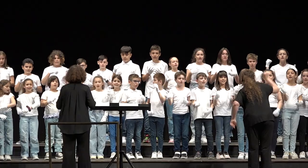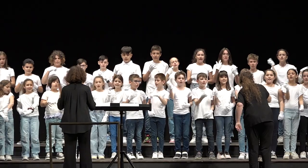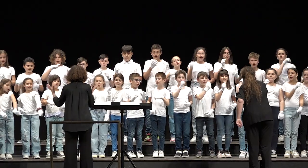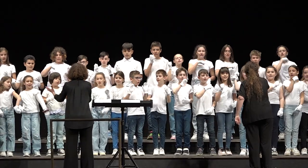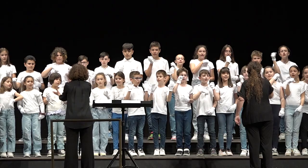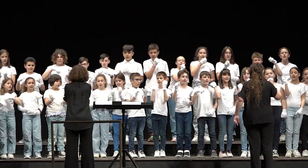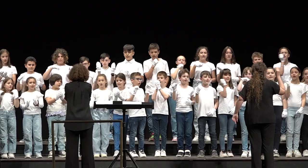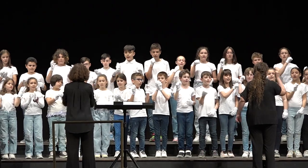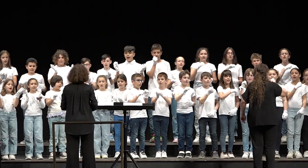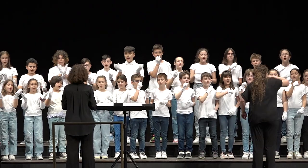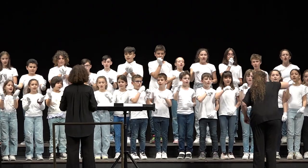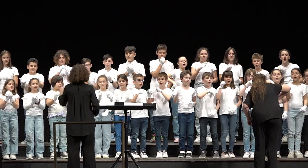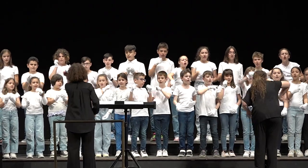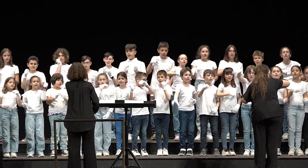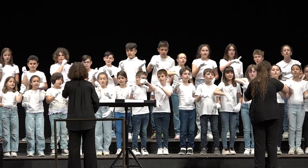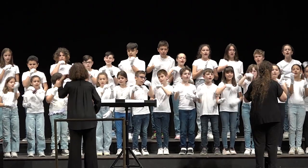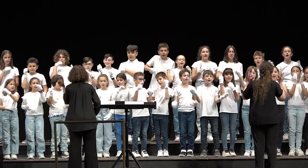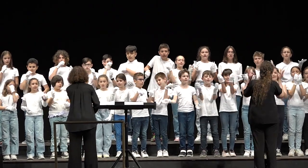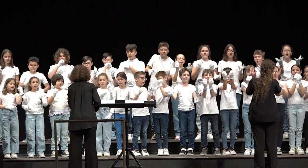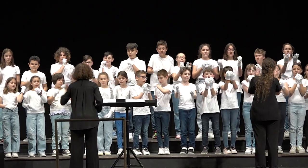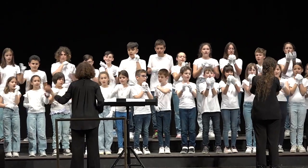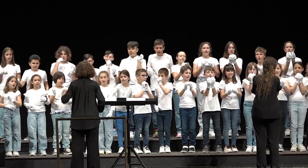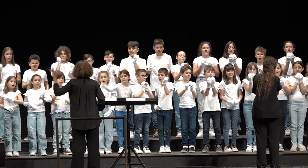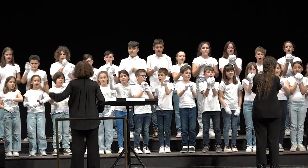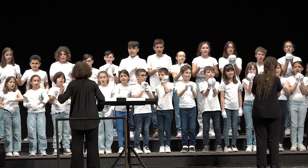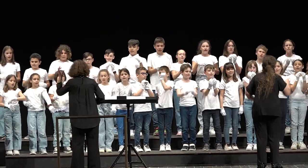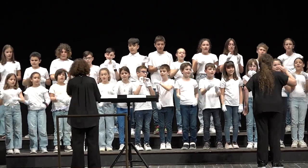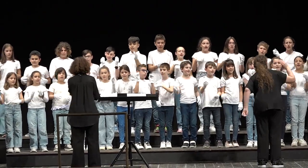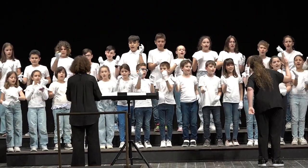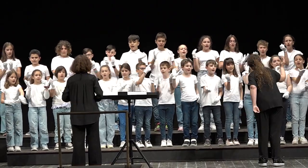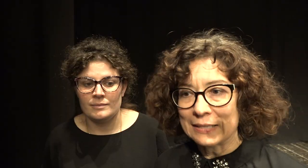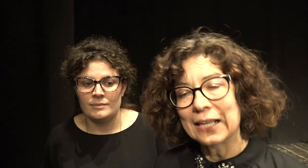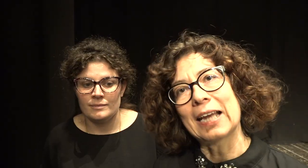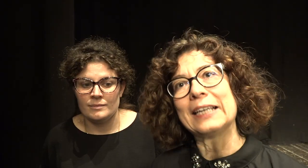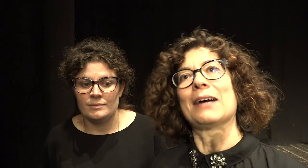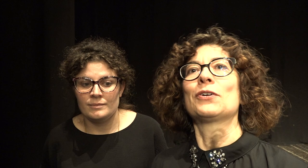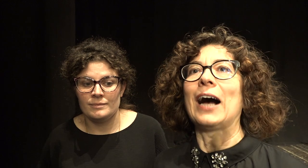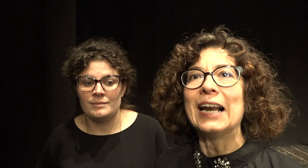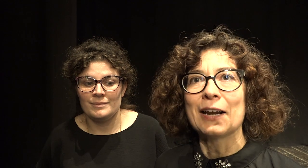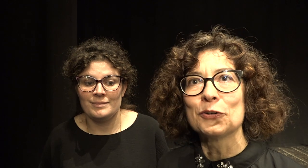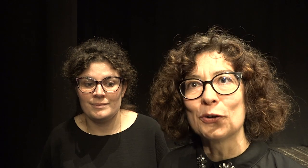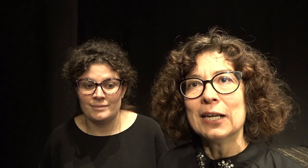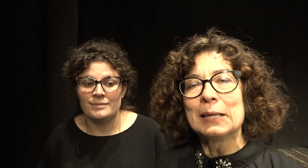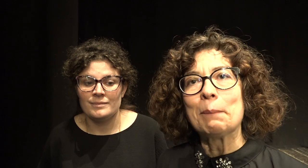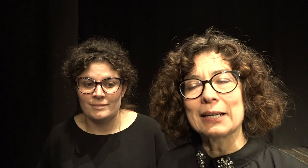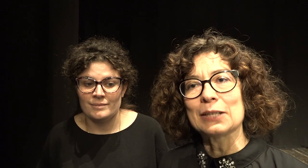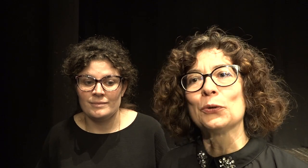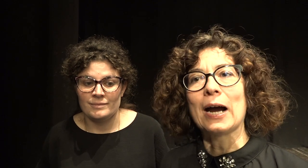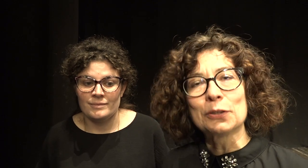finale del progetto Cresciamo in Coro. Hanno lavorato sia di tecnica vocale, hanno imparato a